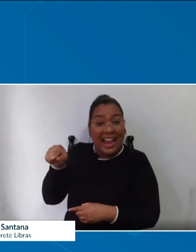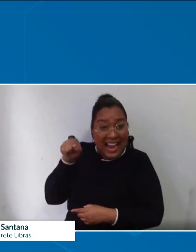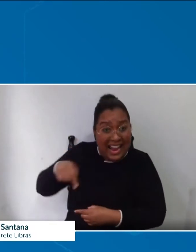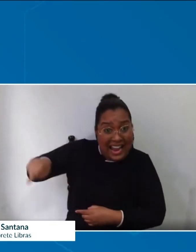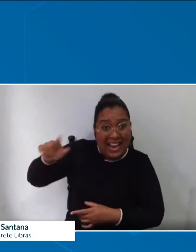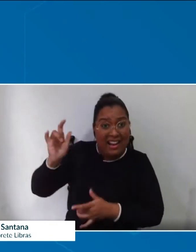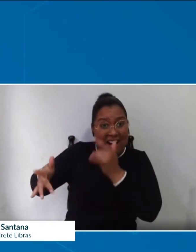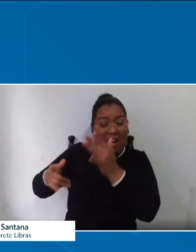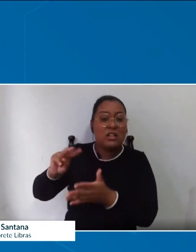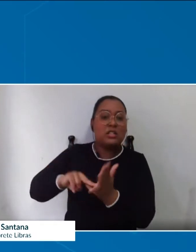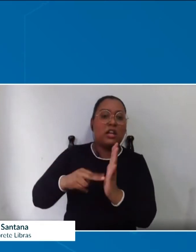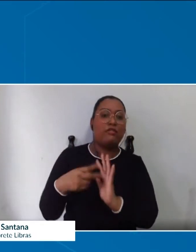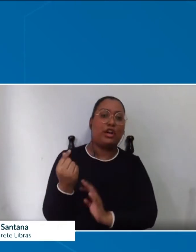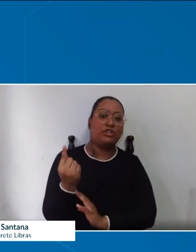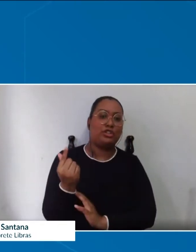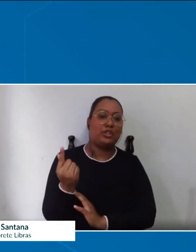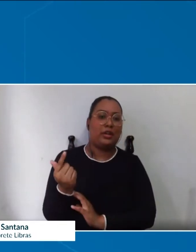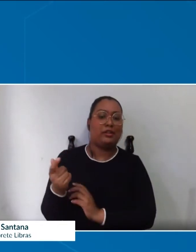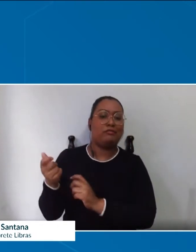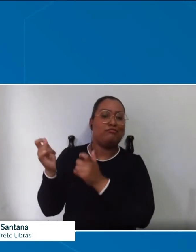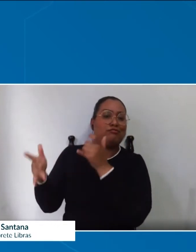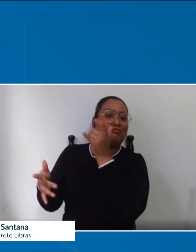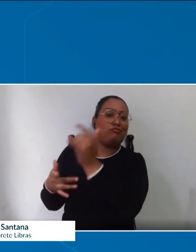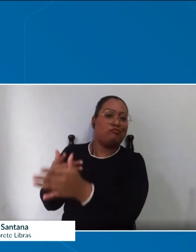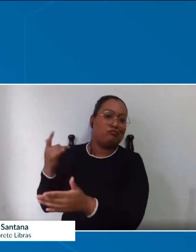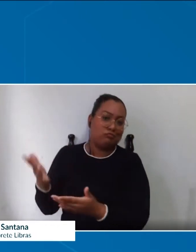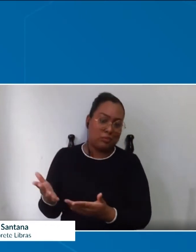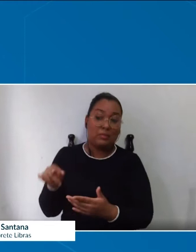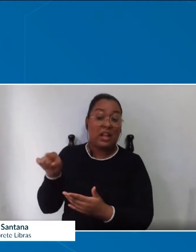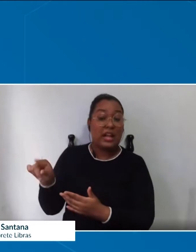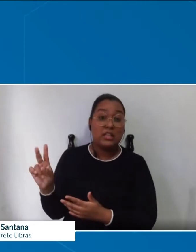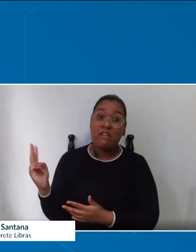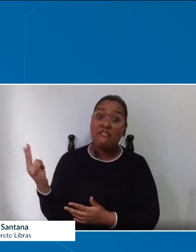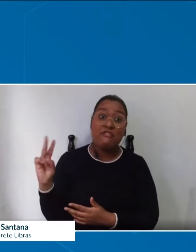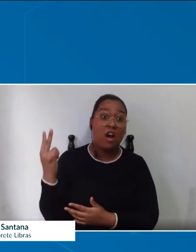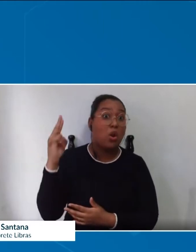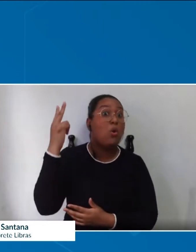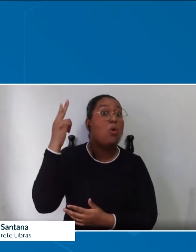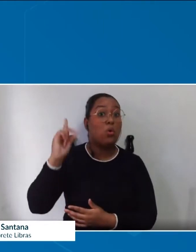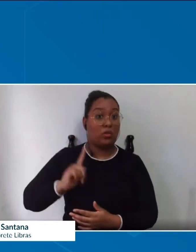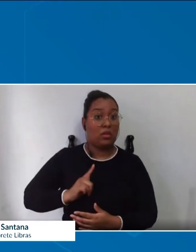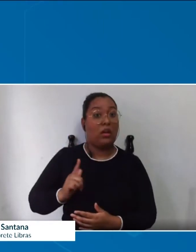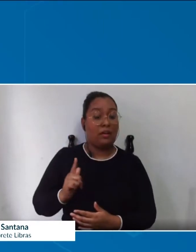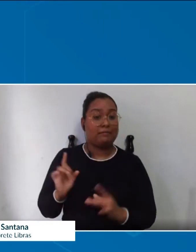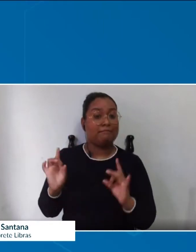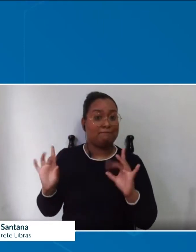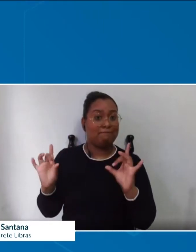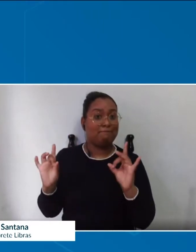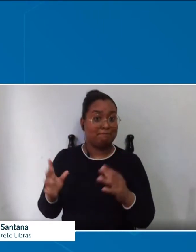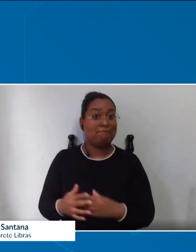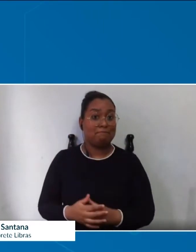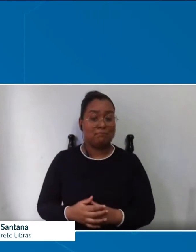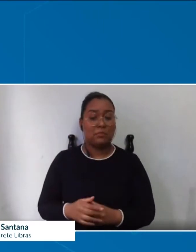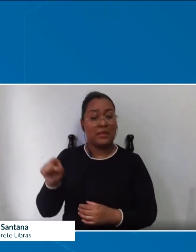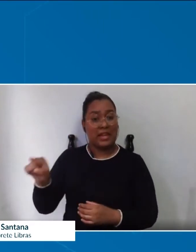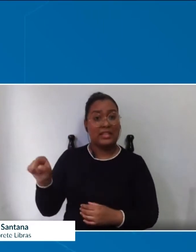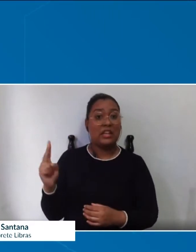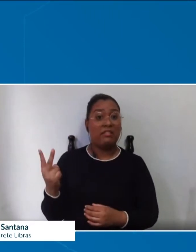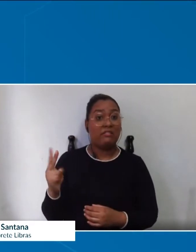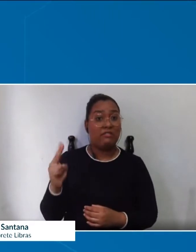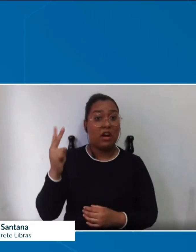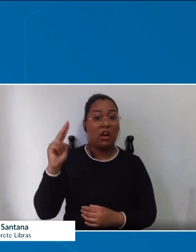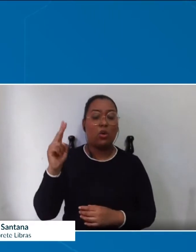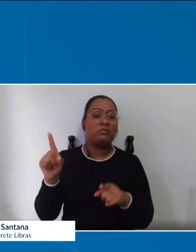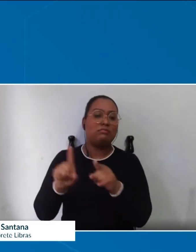fora. Então, nós estamos falando de algo muito valioso e que, da mesma maneira que é valioso,